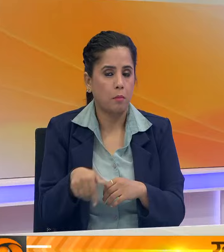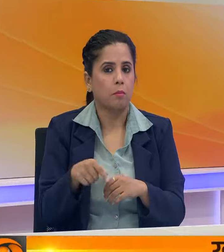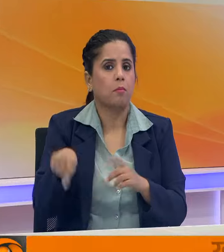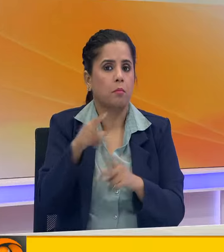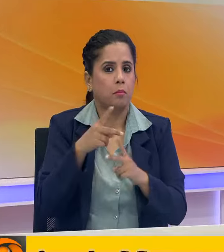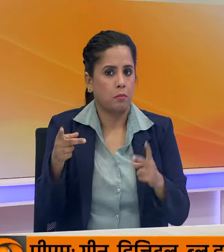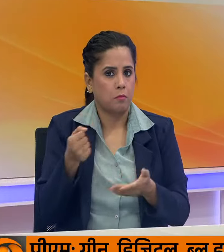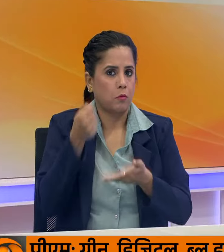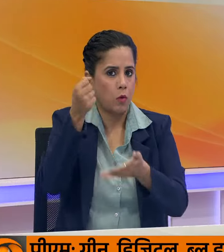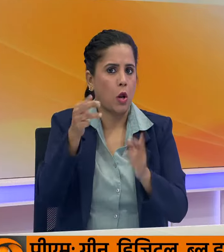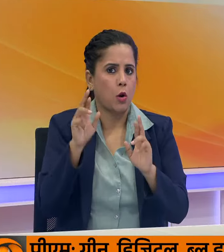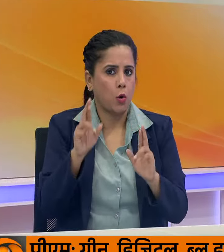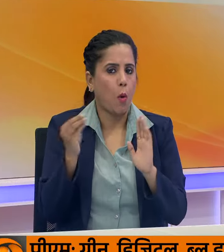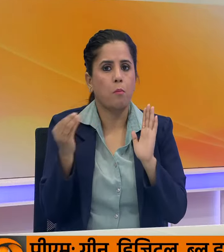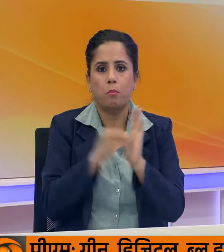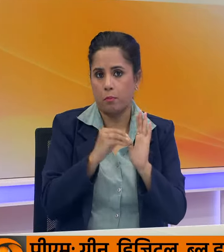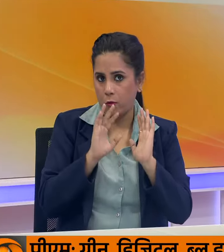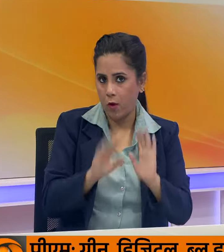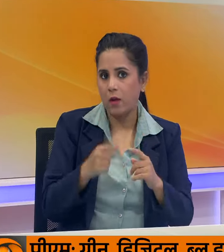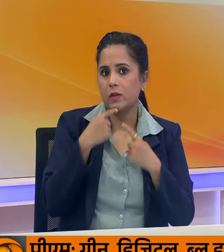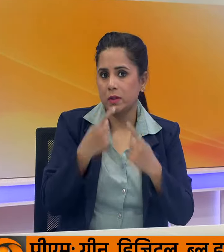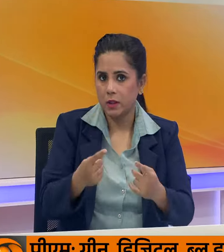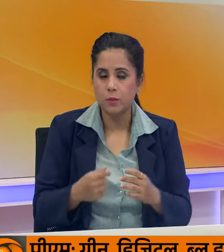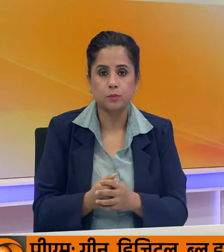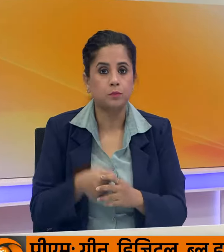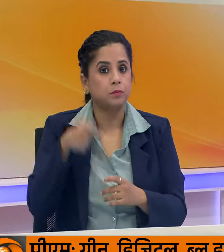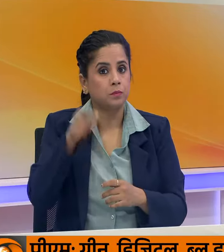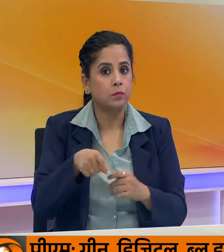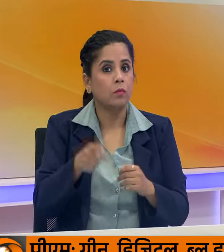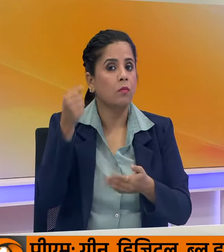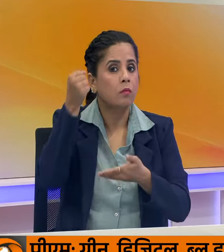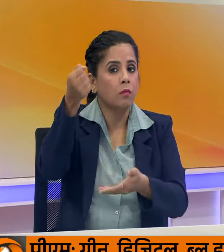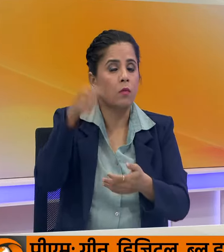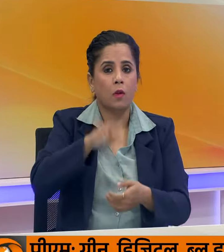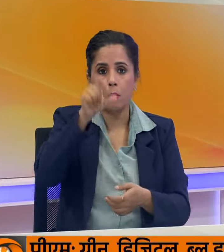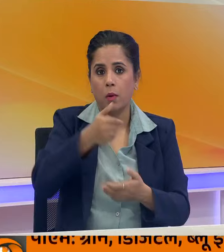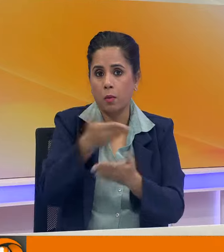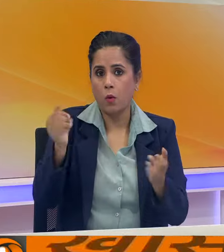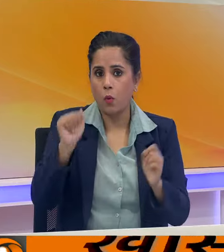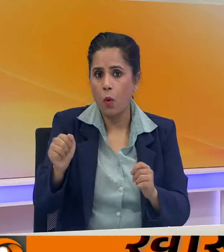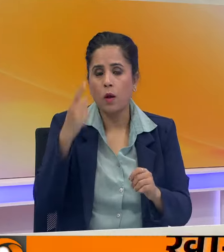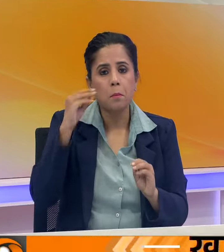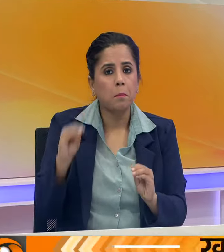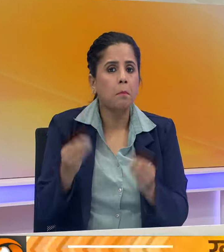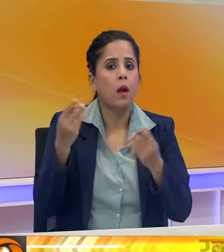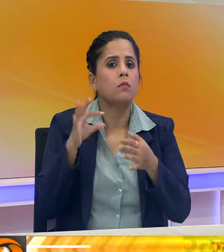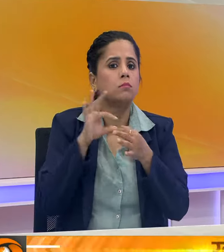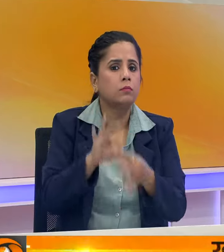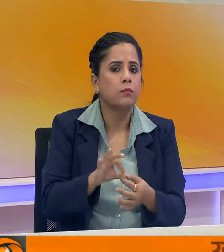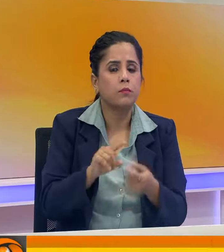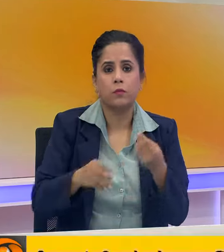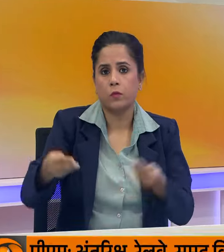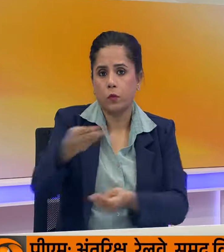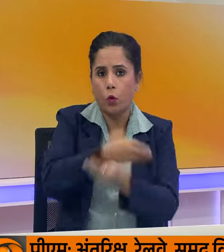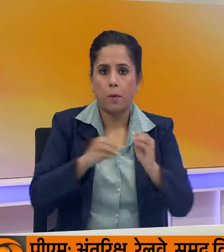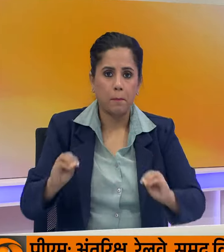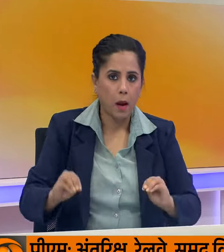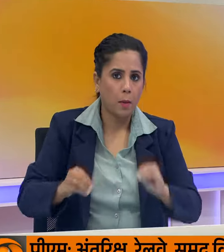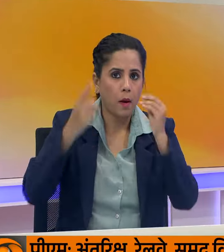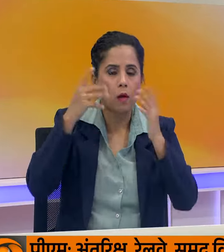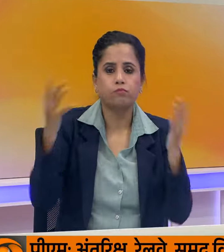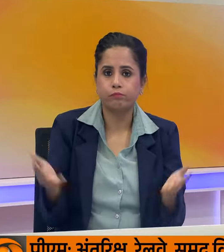रुपए दिए जाने का प्रावधान किया गया था इस राशि में नागरिकों के हितों पर आधारित आर्थिक सुधारों